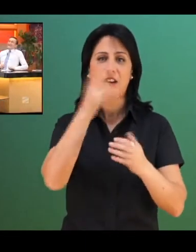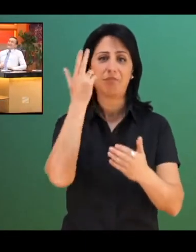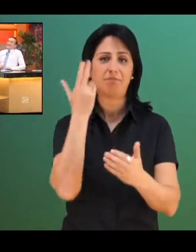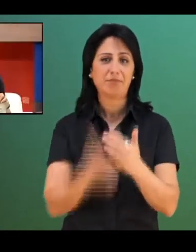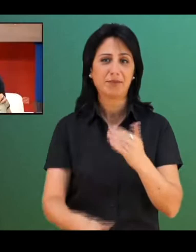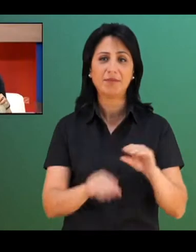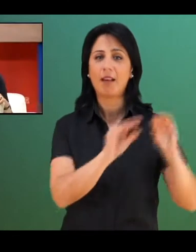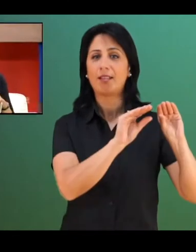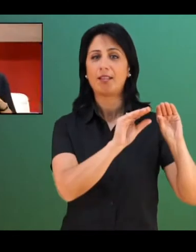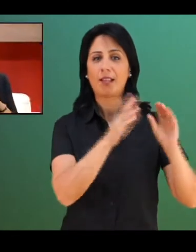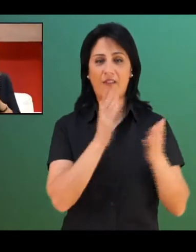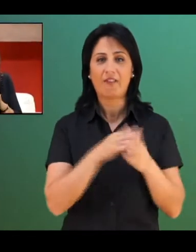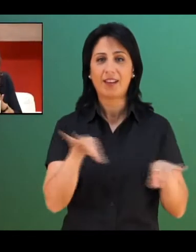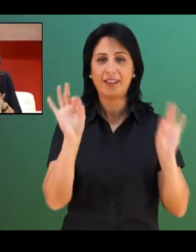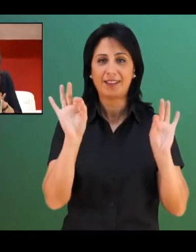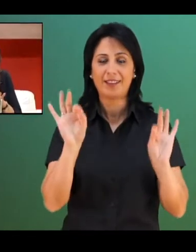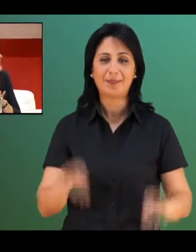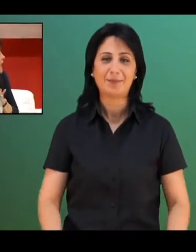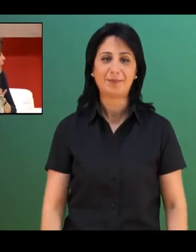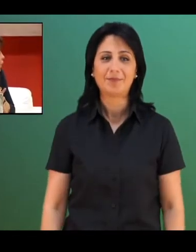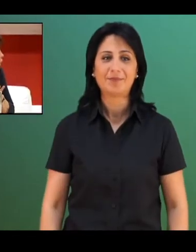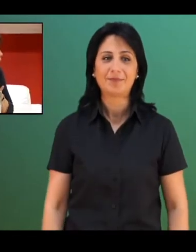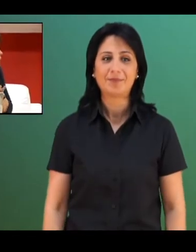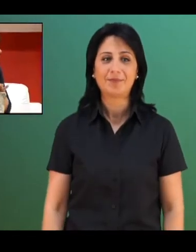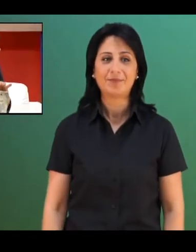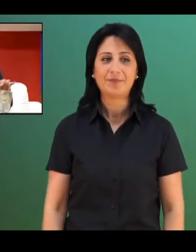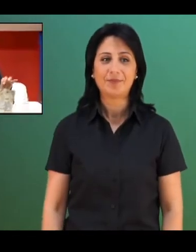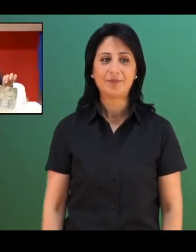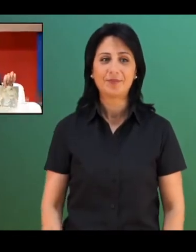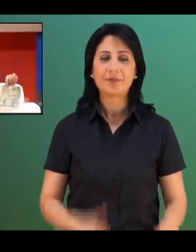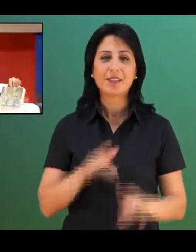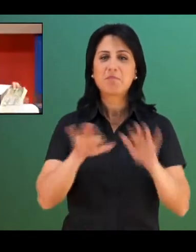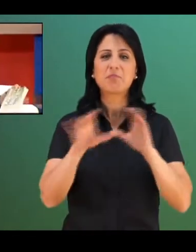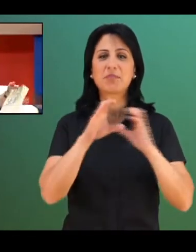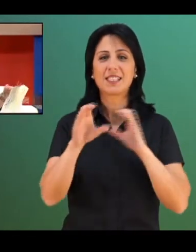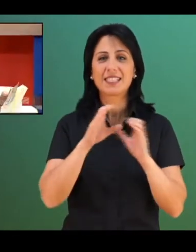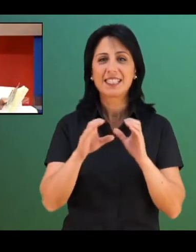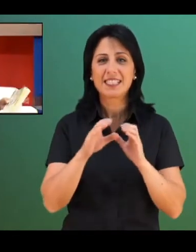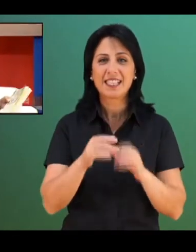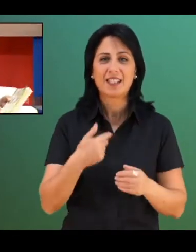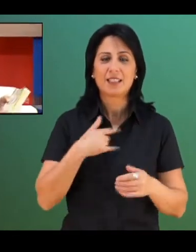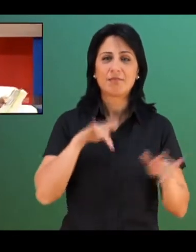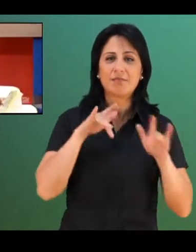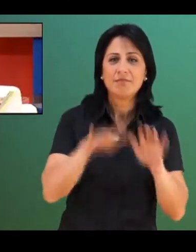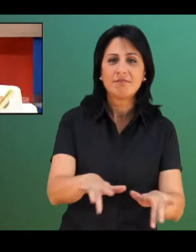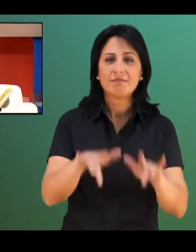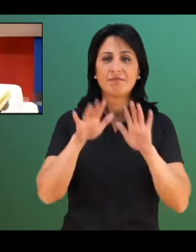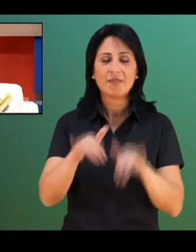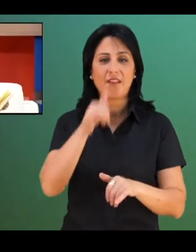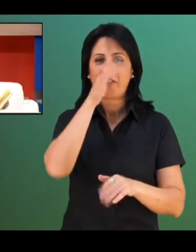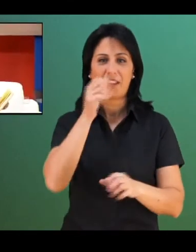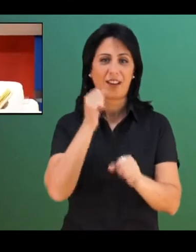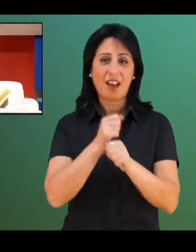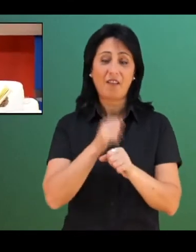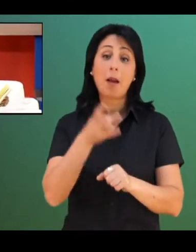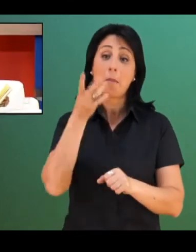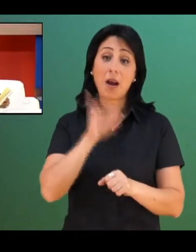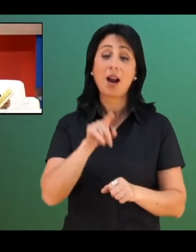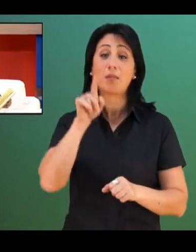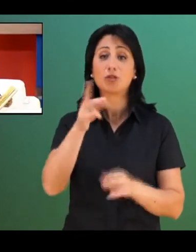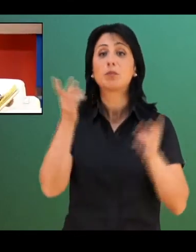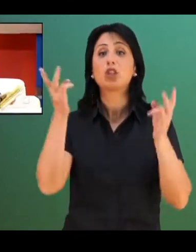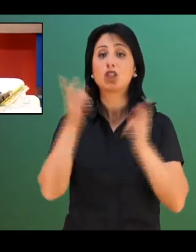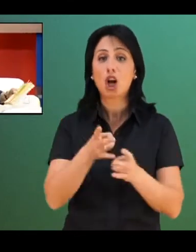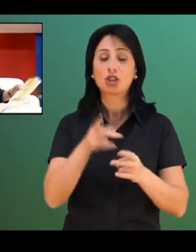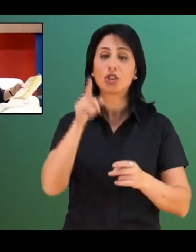დიდი ბიზნესი და სარფიანი საქმე ეს არ იყო ვანო, მაგრამ შენ დაგჭირდება, იმიტომ რომ შენ ახლა ისე უნდა ითამაშო, რომ თამაში